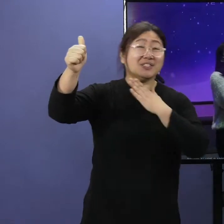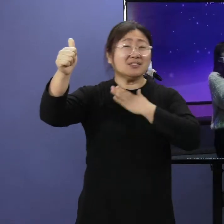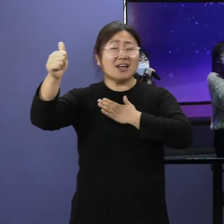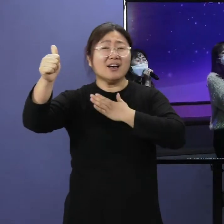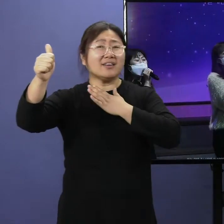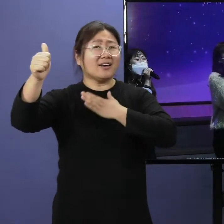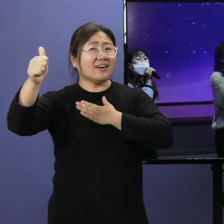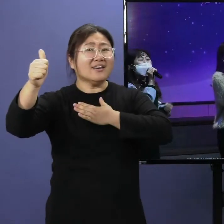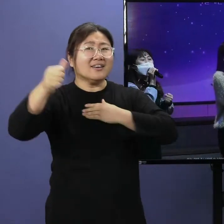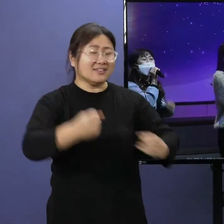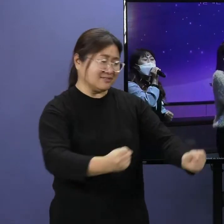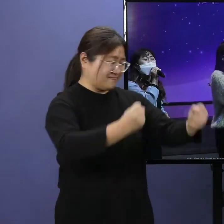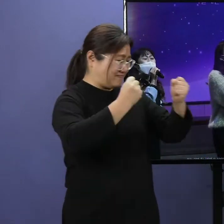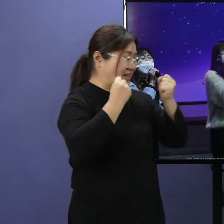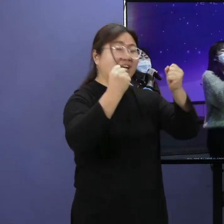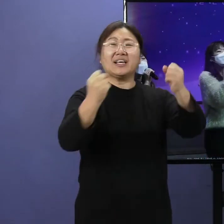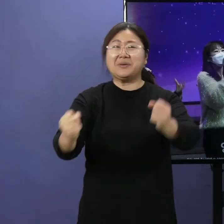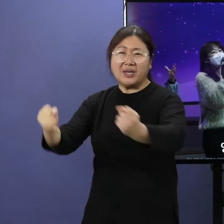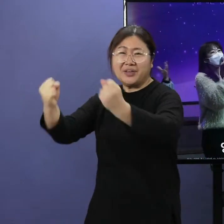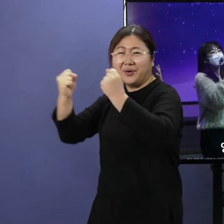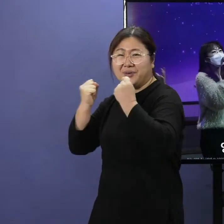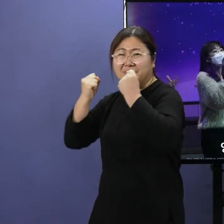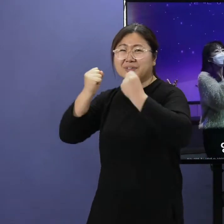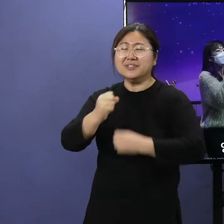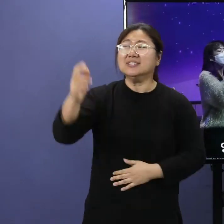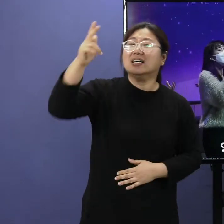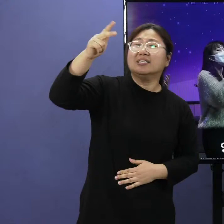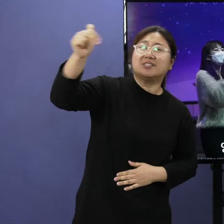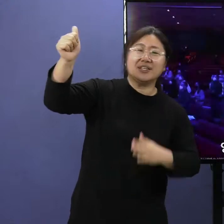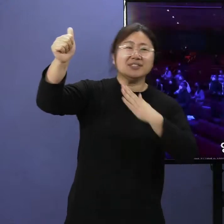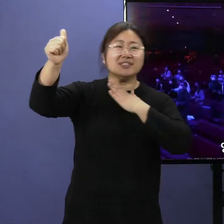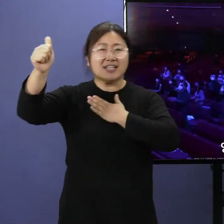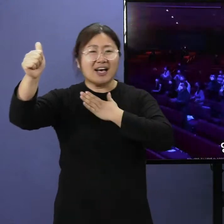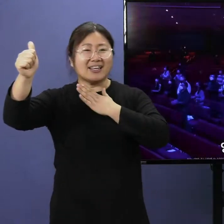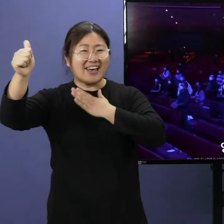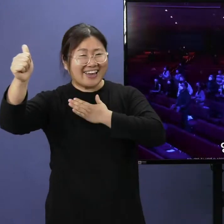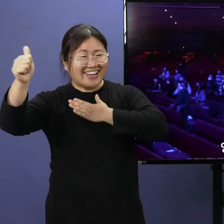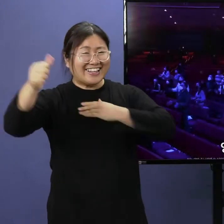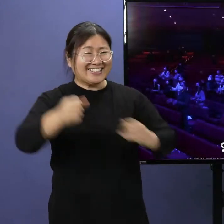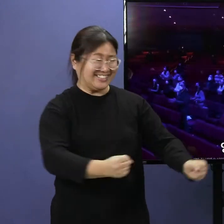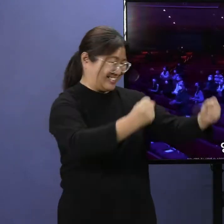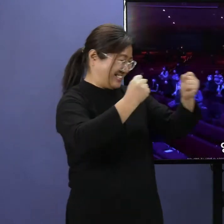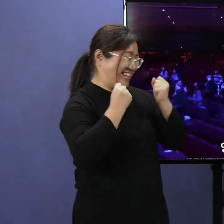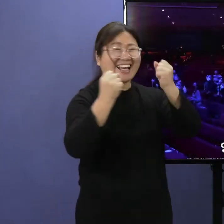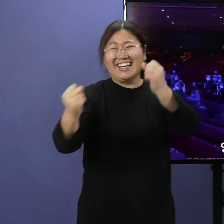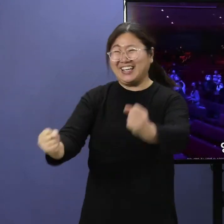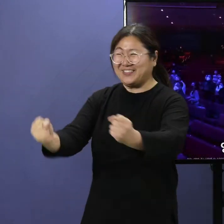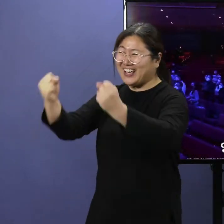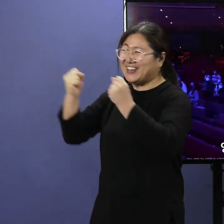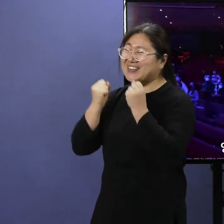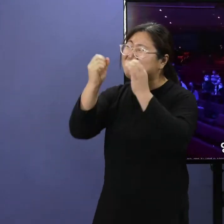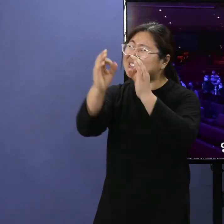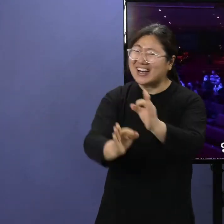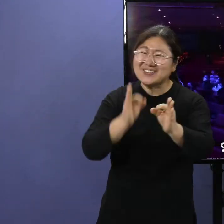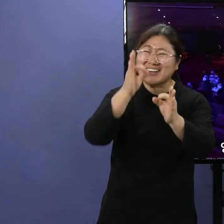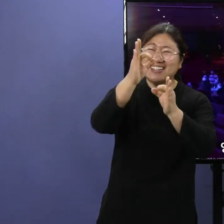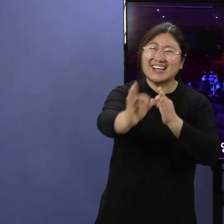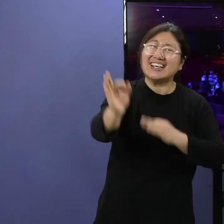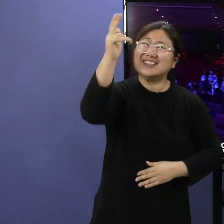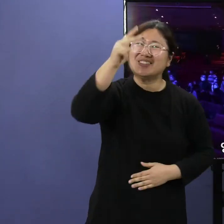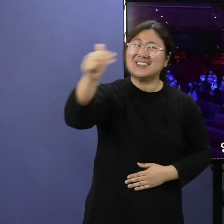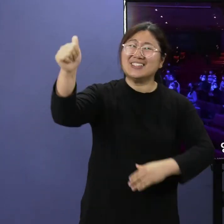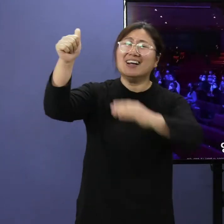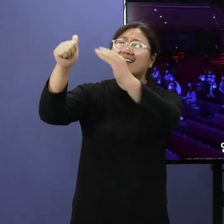주는 나의 힘이요 주는 나의 힘이요